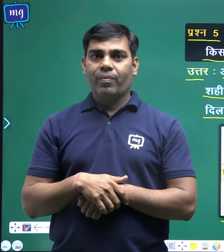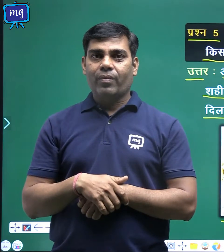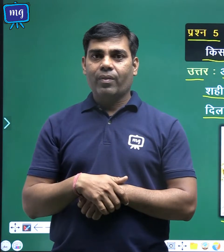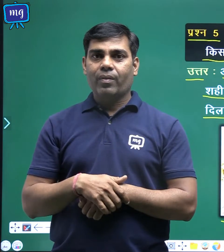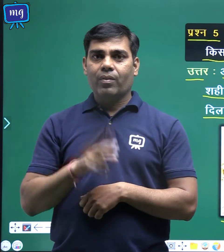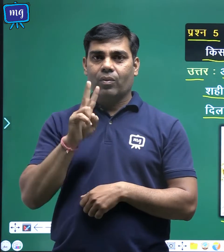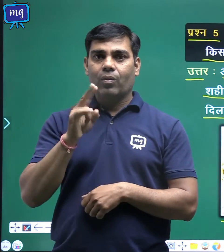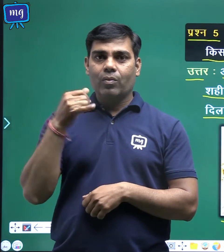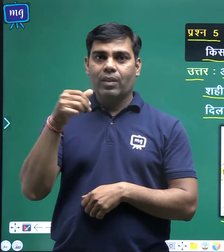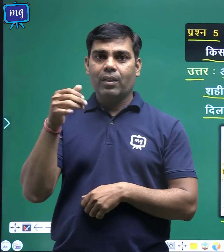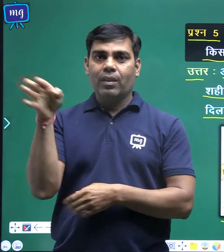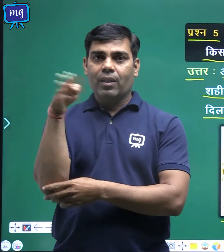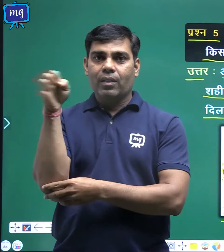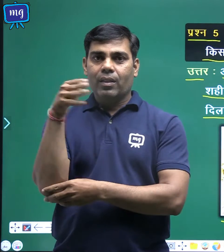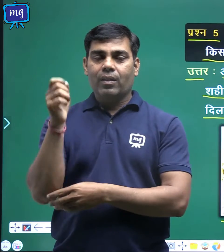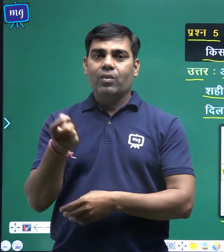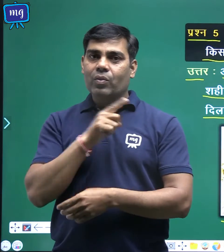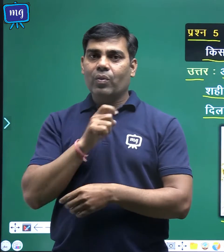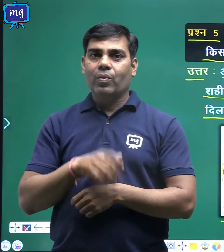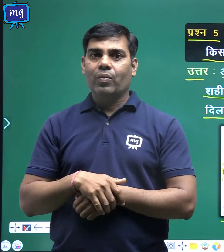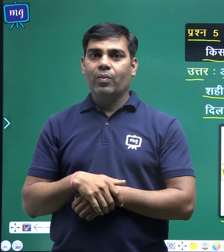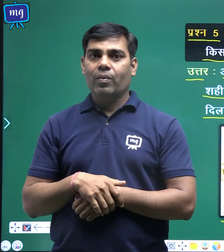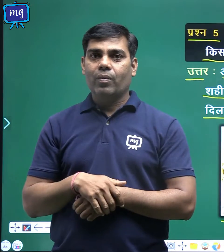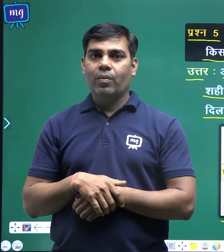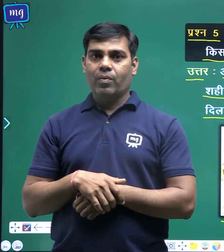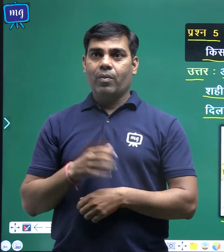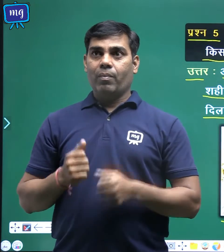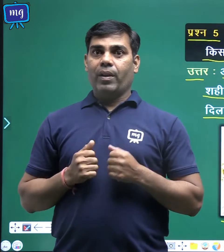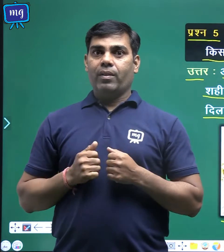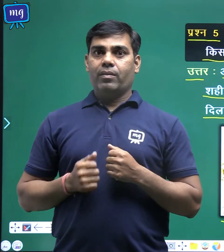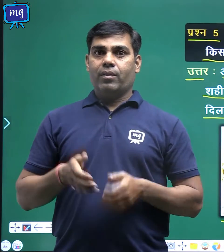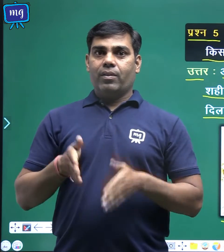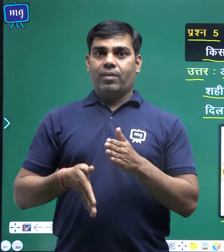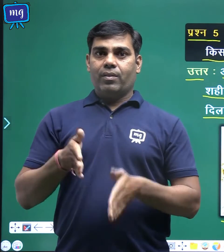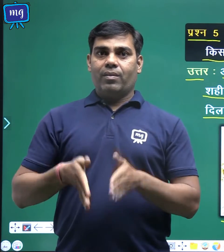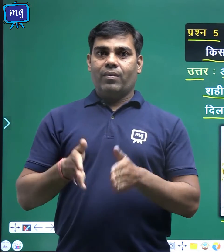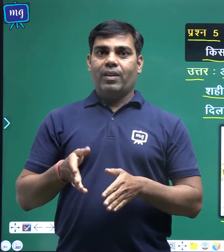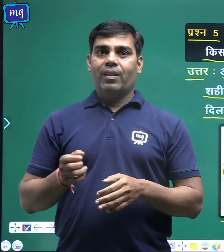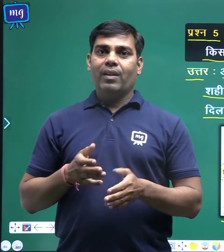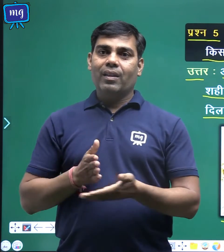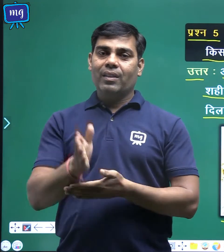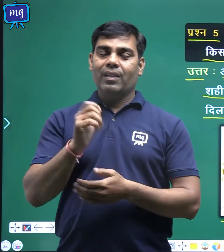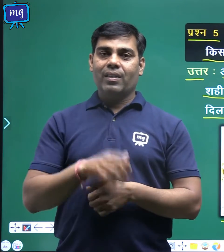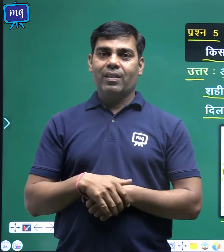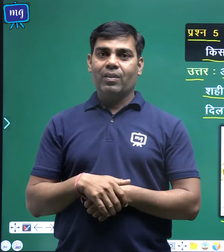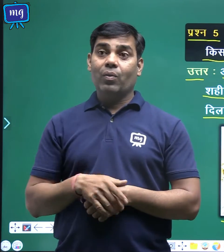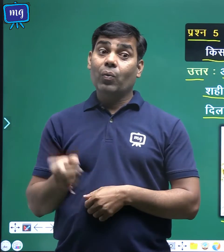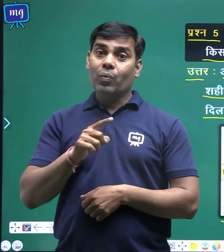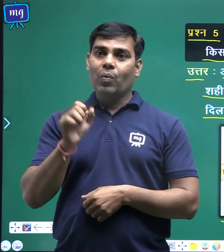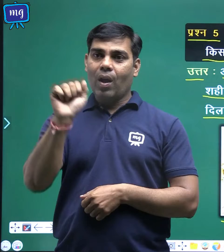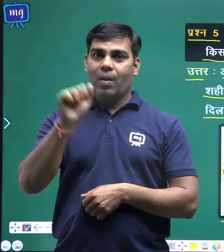गणतंत्र दिवस के दिन जो परेड निकलती है उसको